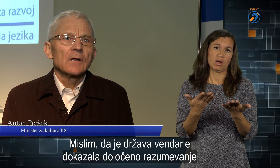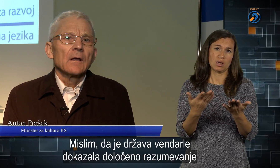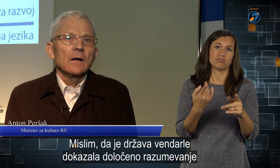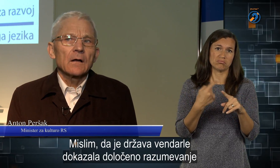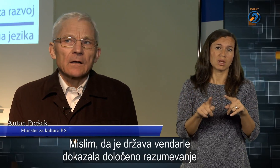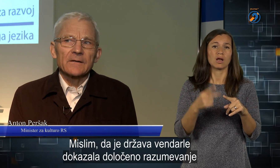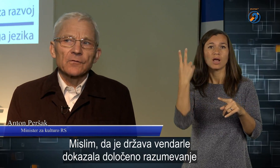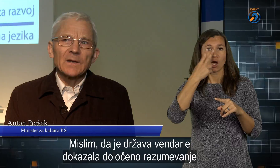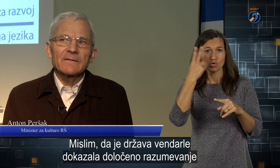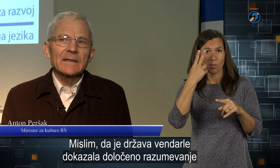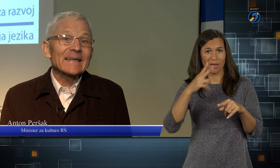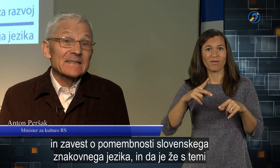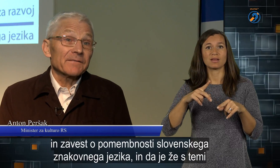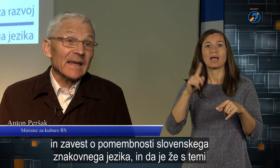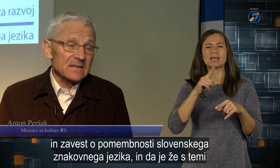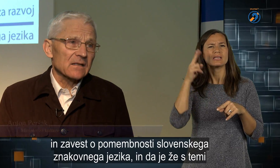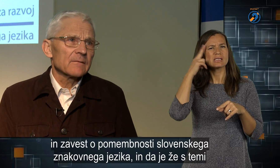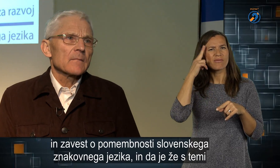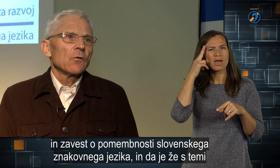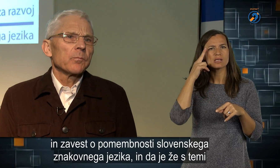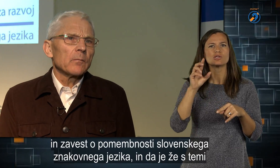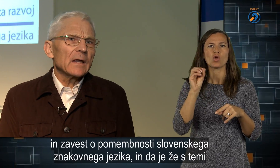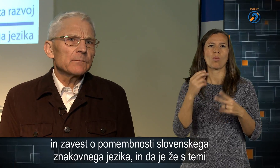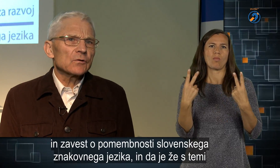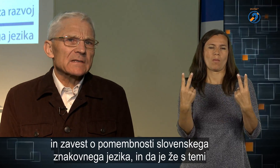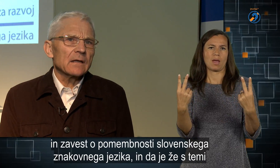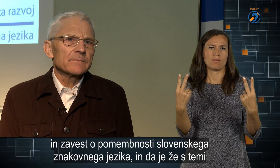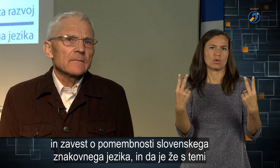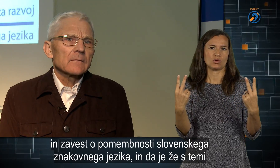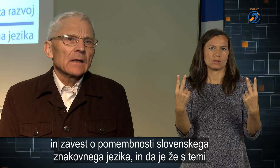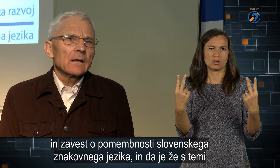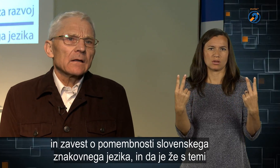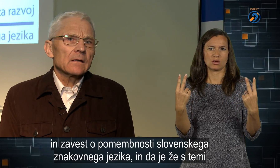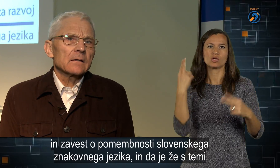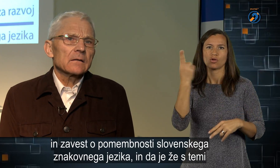določeno razumevanje in zavest o pomembnosti